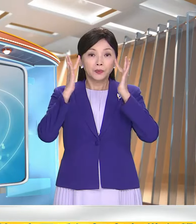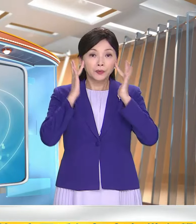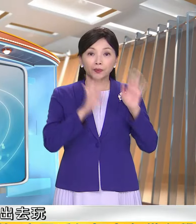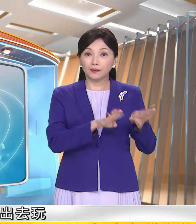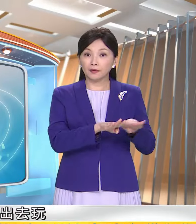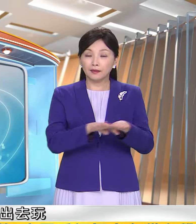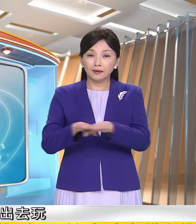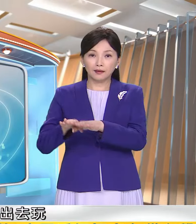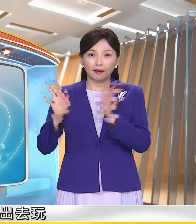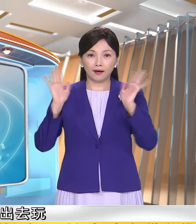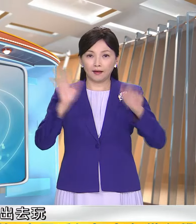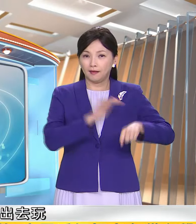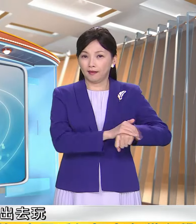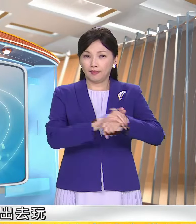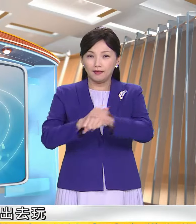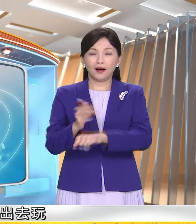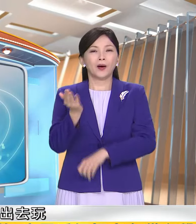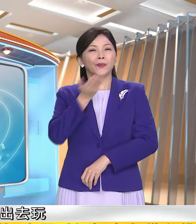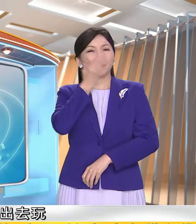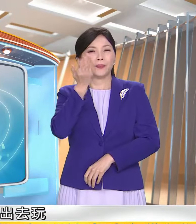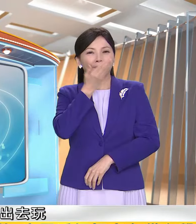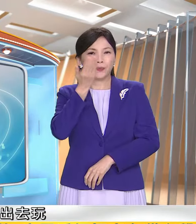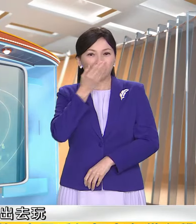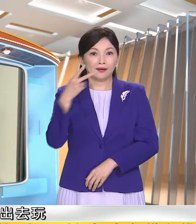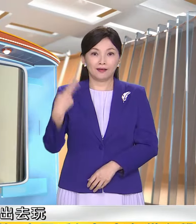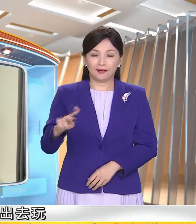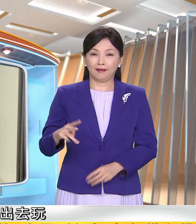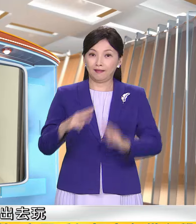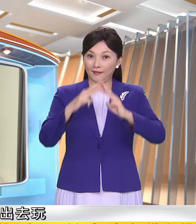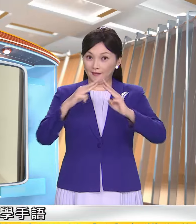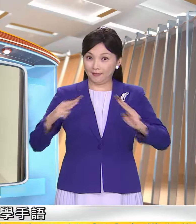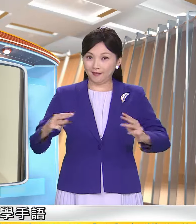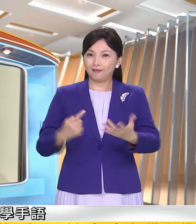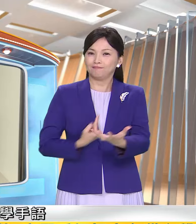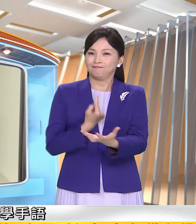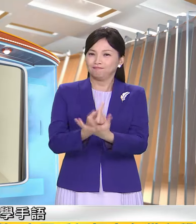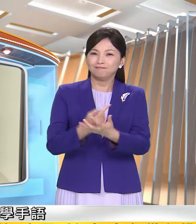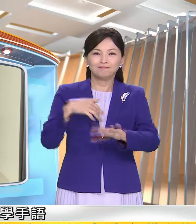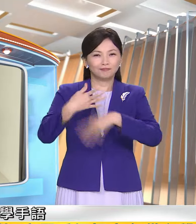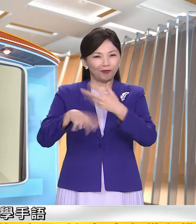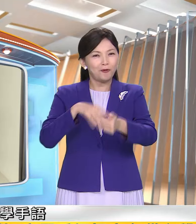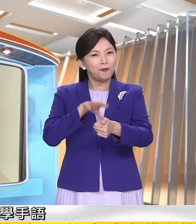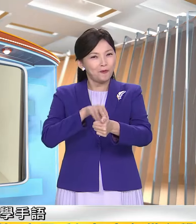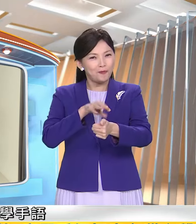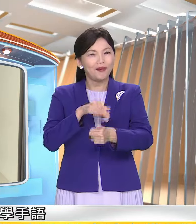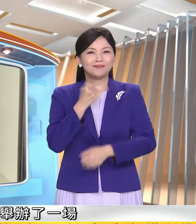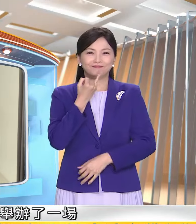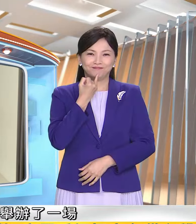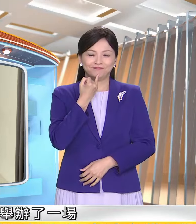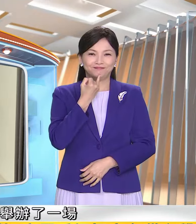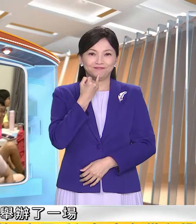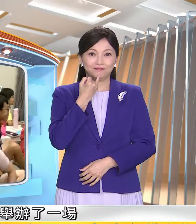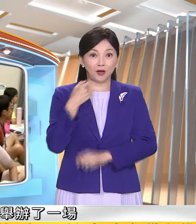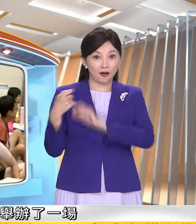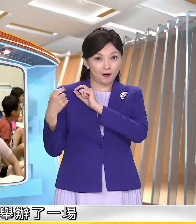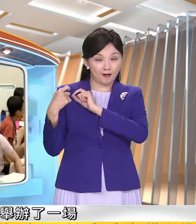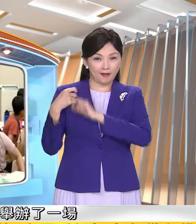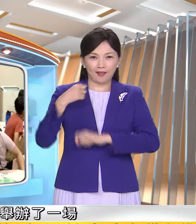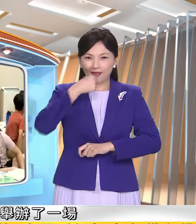暑假除了带孩子出去玩，也可以参加营队来学手语。台湾文学馆